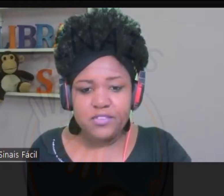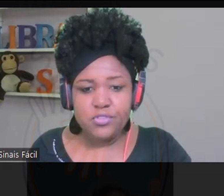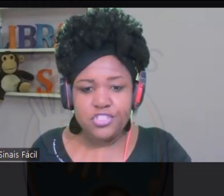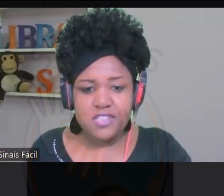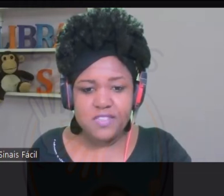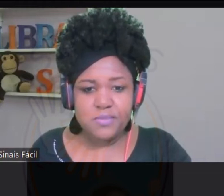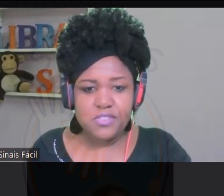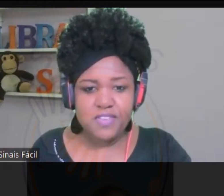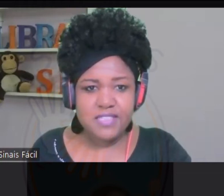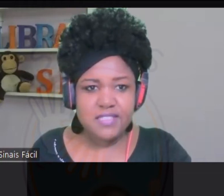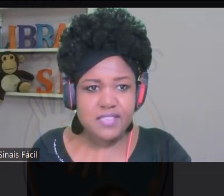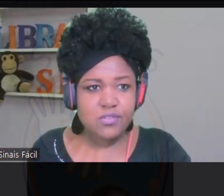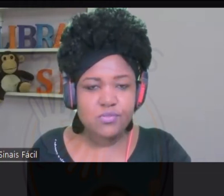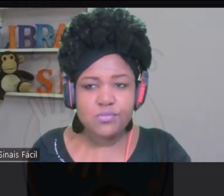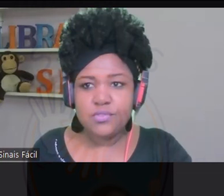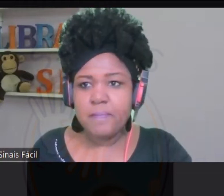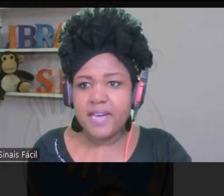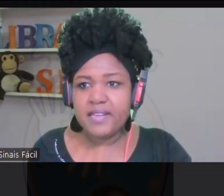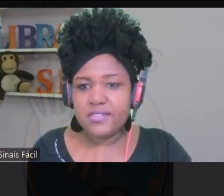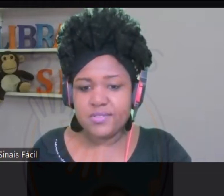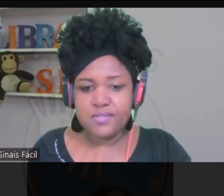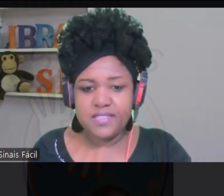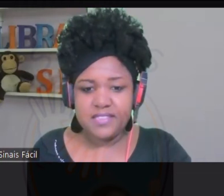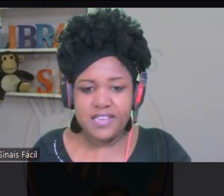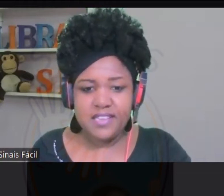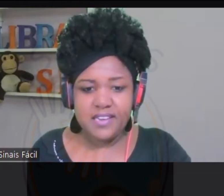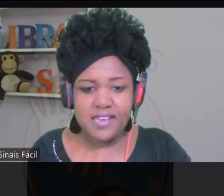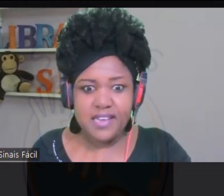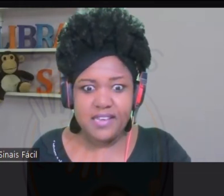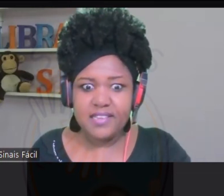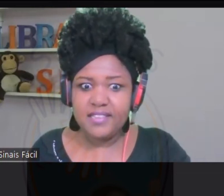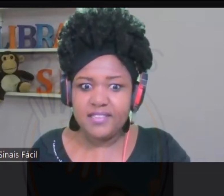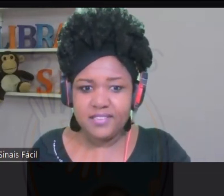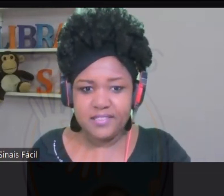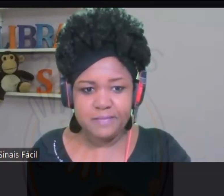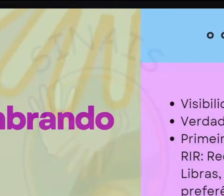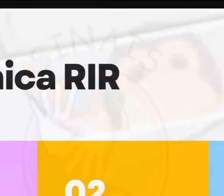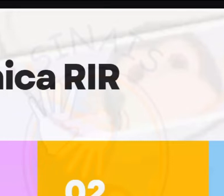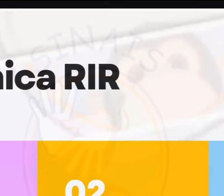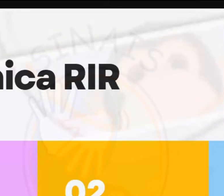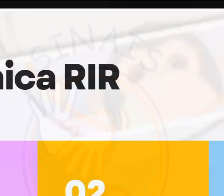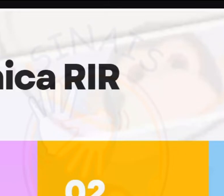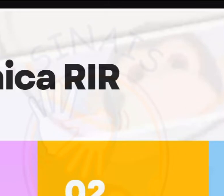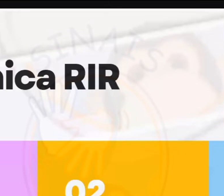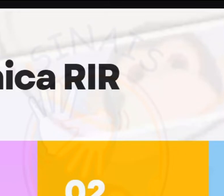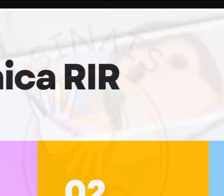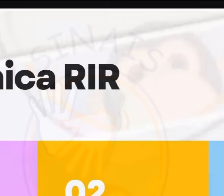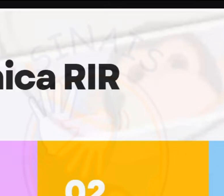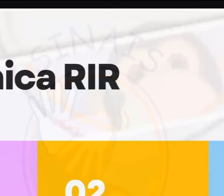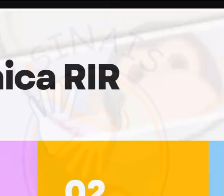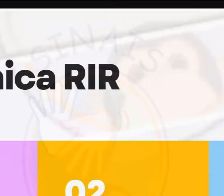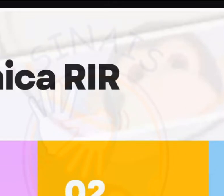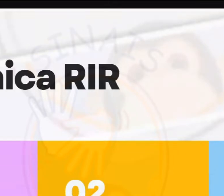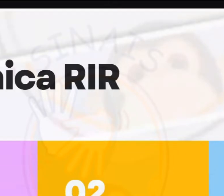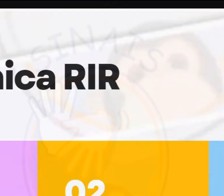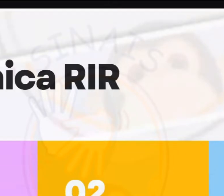Hoje nós vamos ver esse segundo passo da técnica RIR. Segundo passo da técnica RIR.